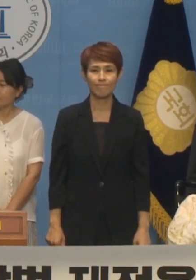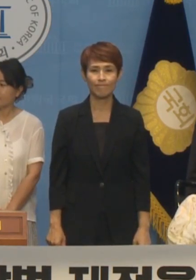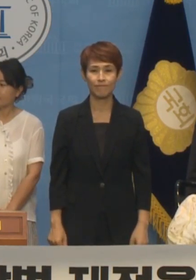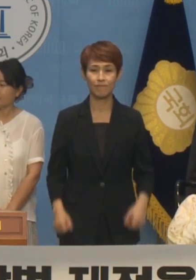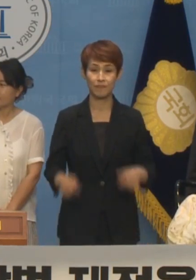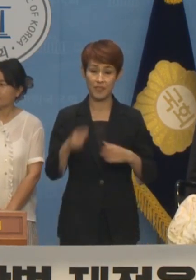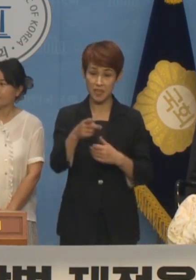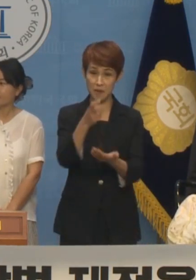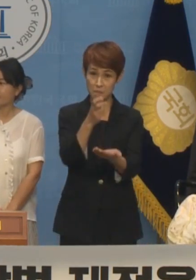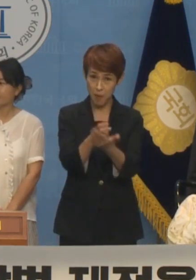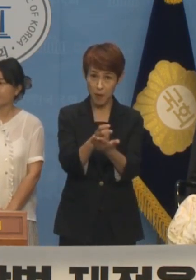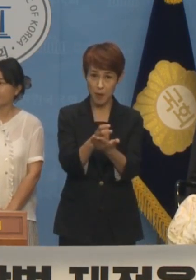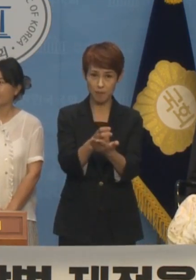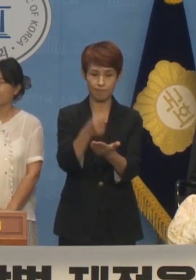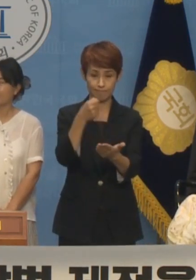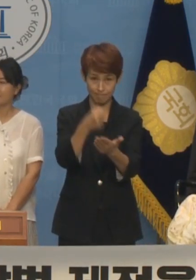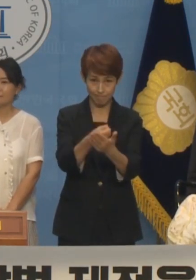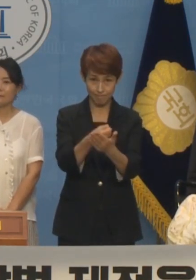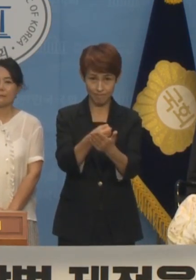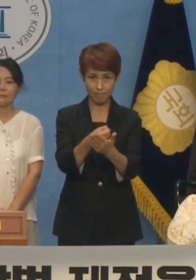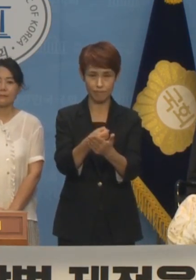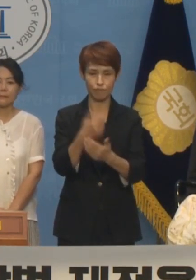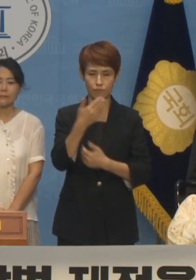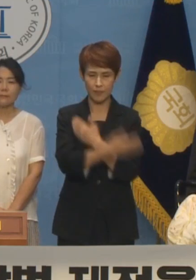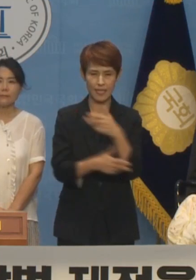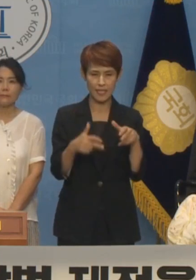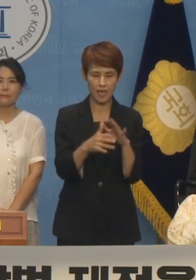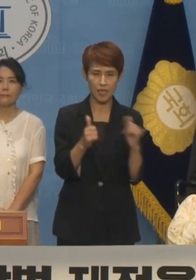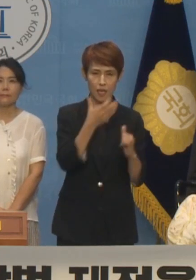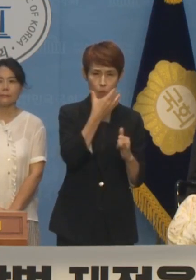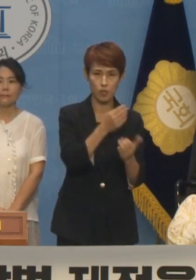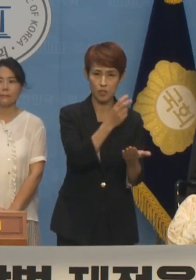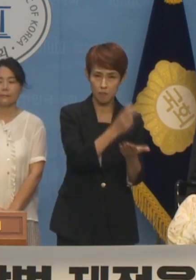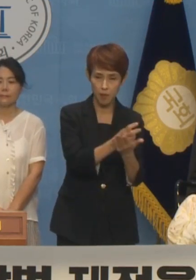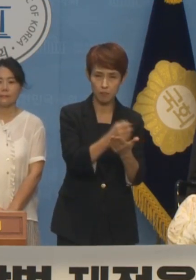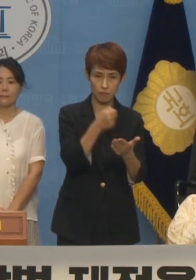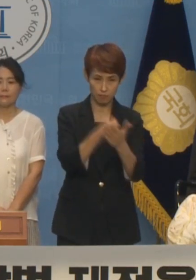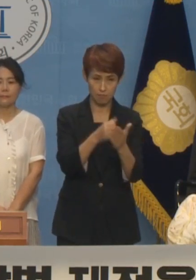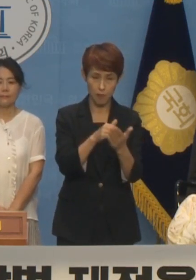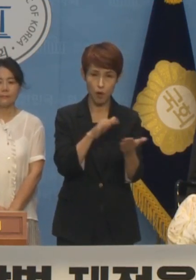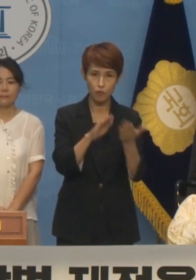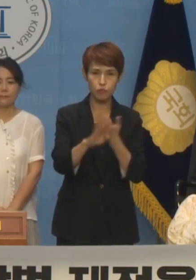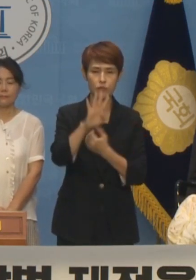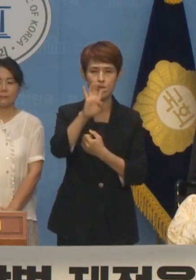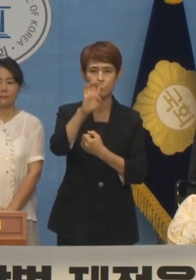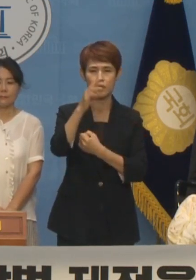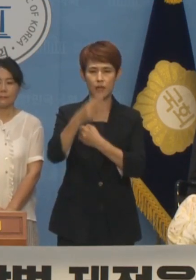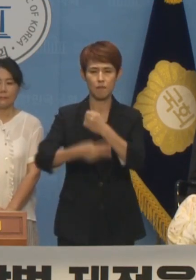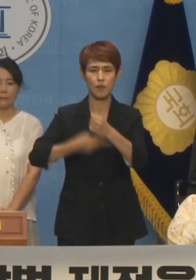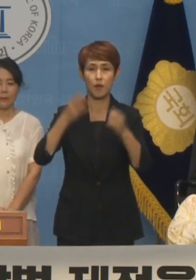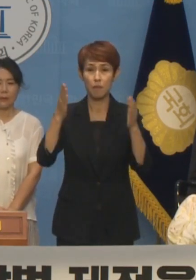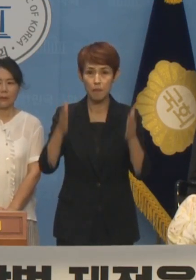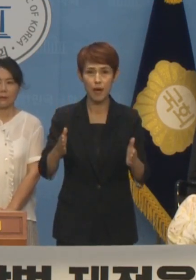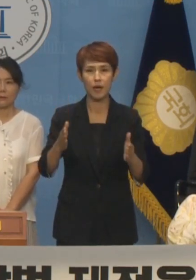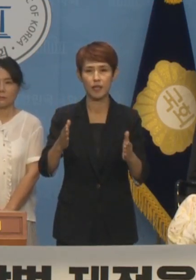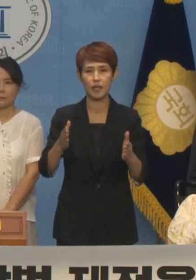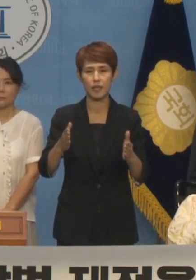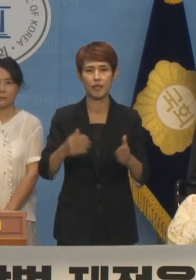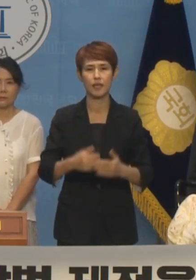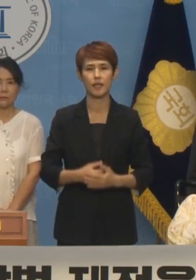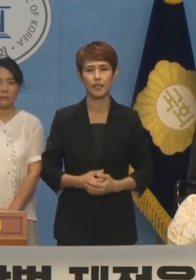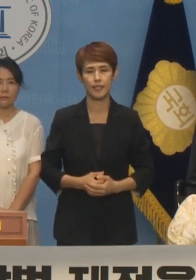장애인 권리보장법 제정으로 심신장애자 복지법 제정 이후 43년 만에 루비콘 강을